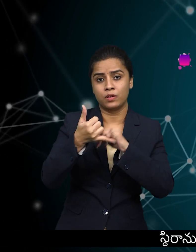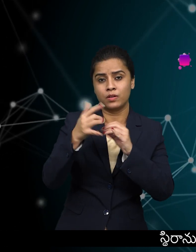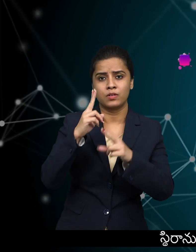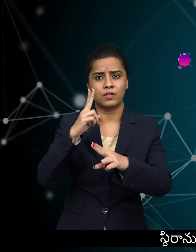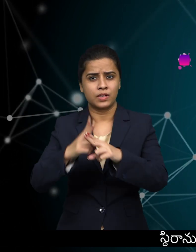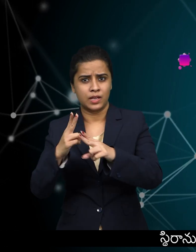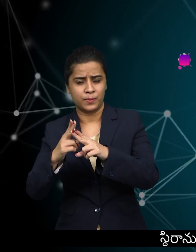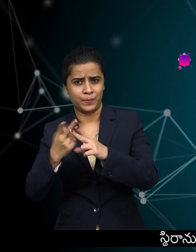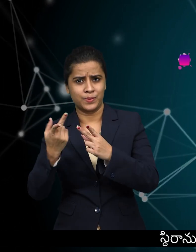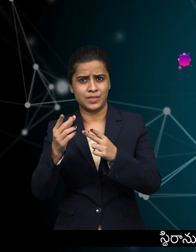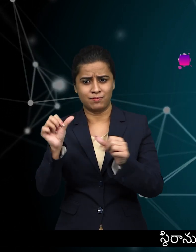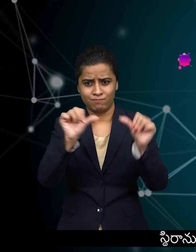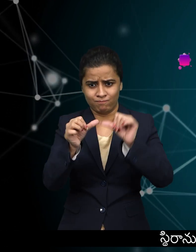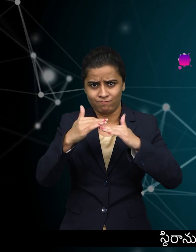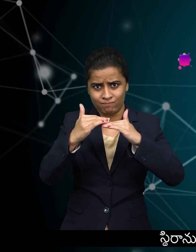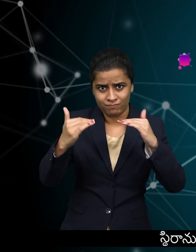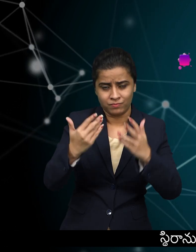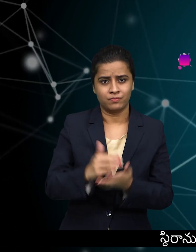స్థిరానుపాత నియమం.